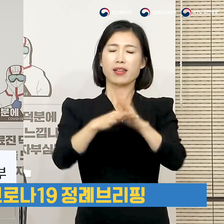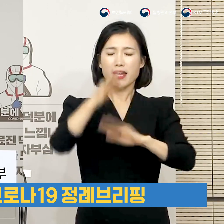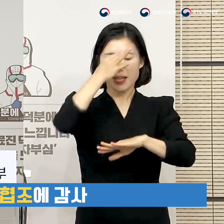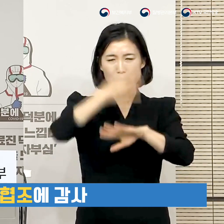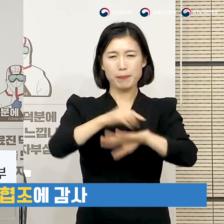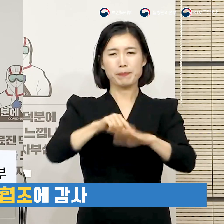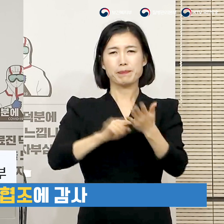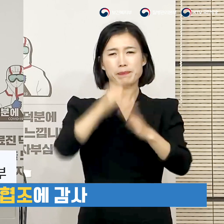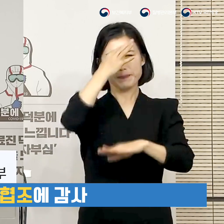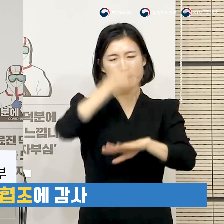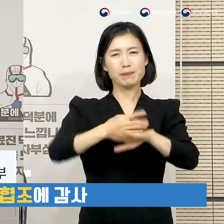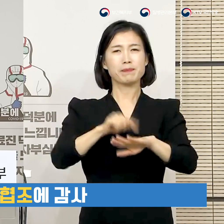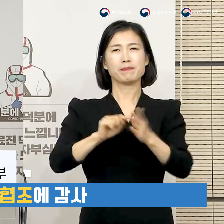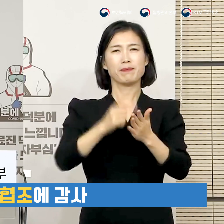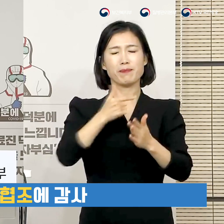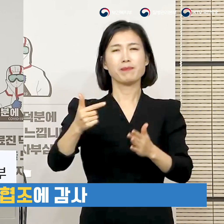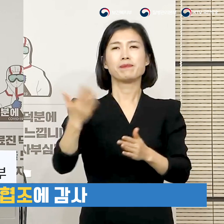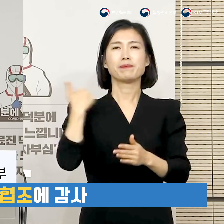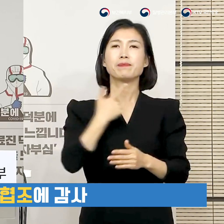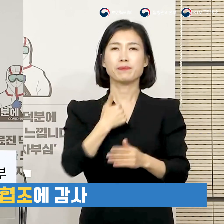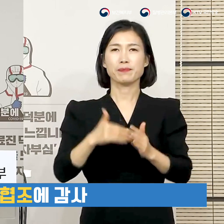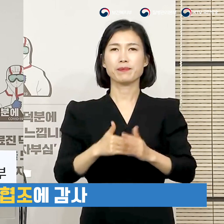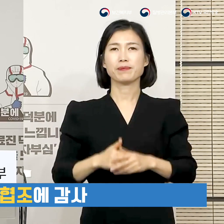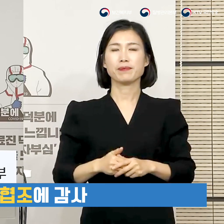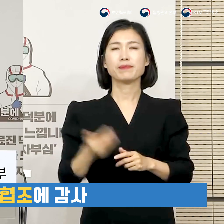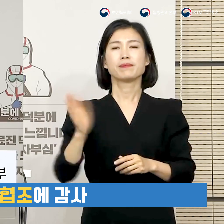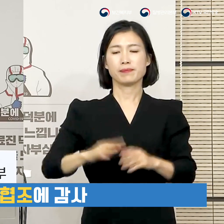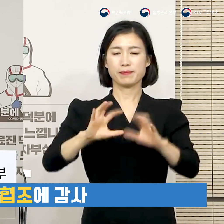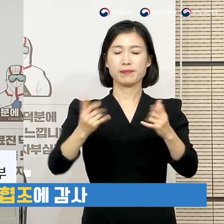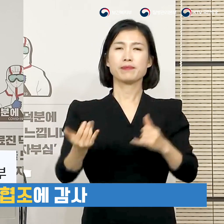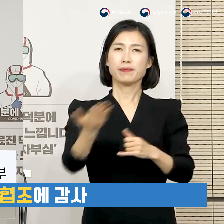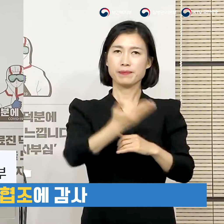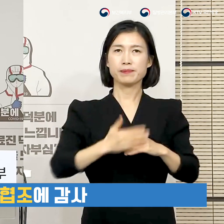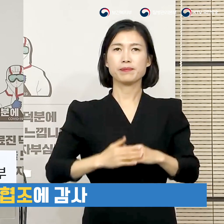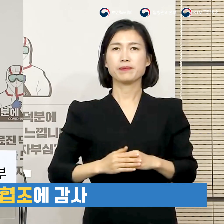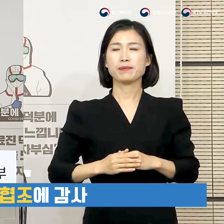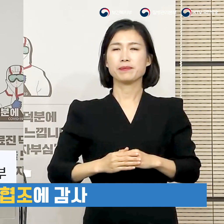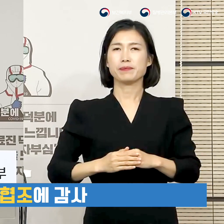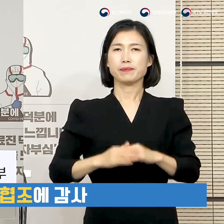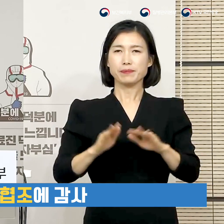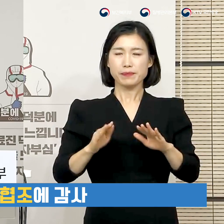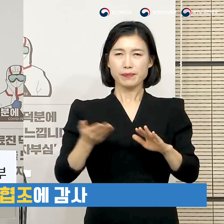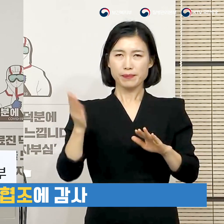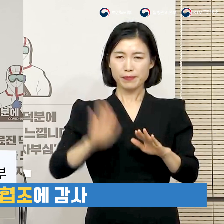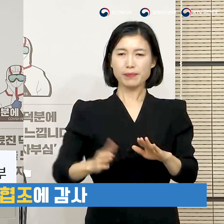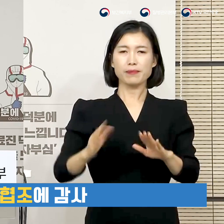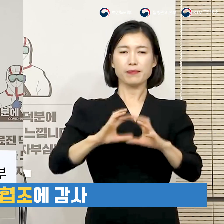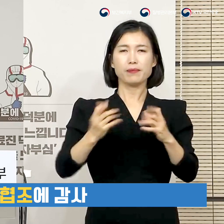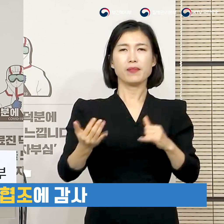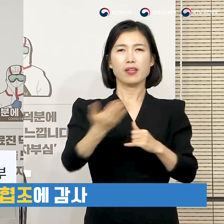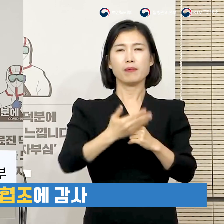없었습니다. 그럼에도 불구하고 국민들께서 이